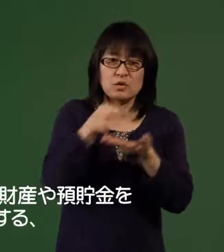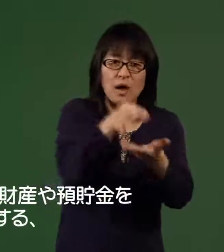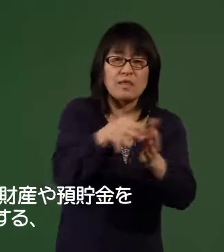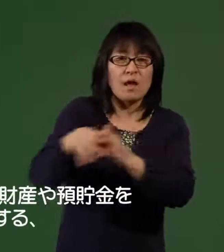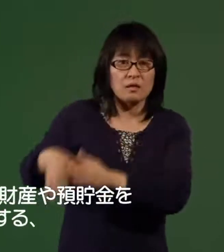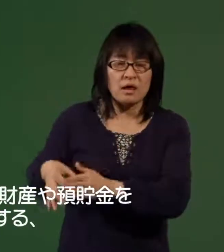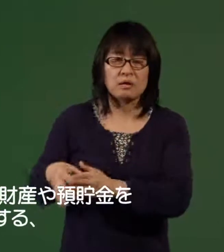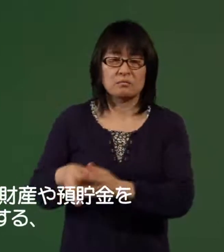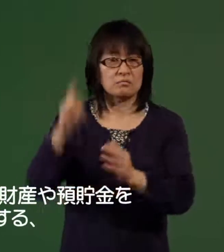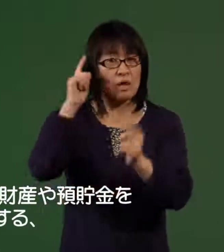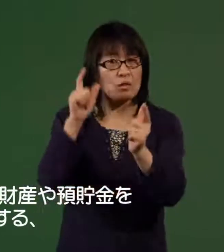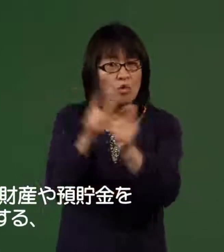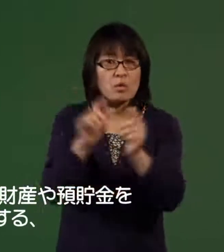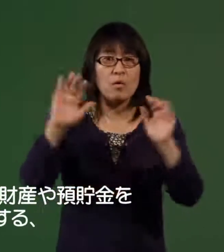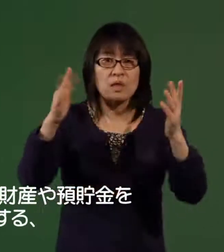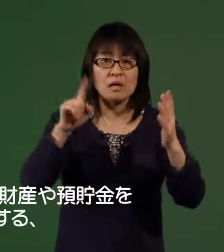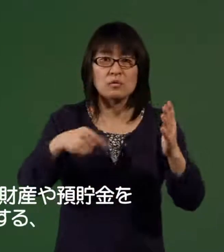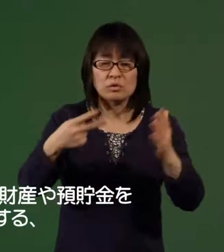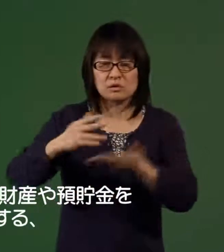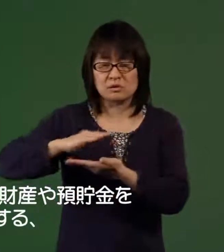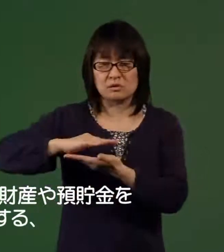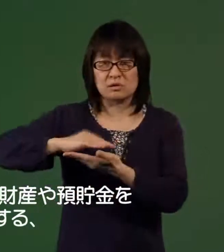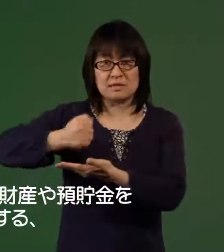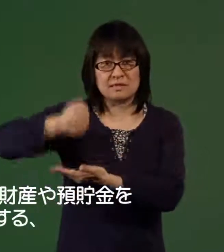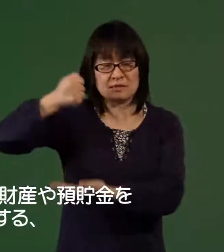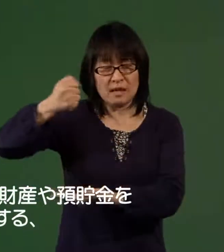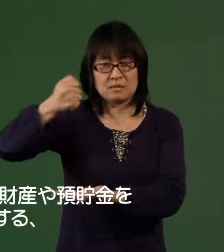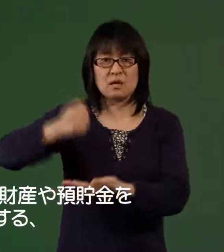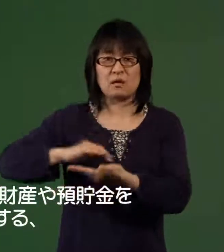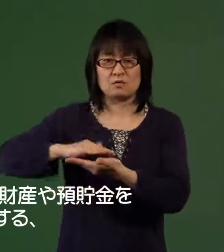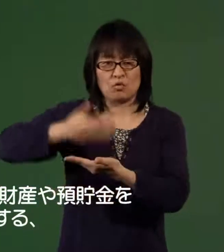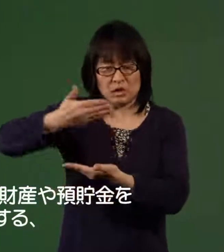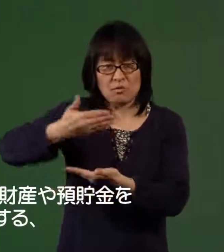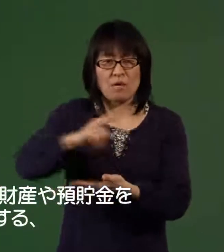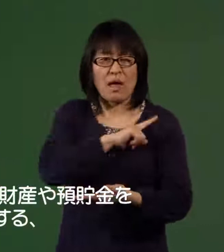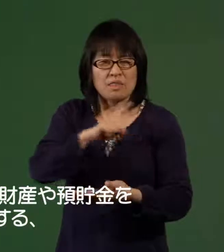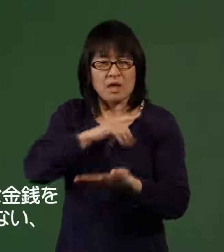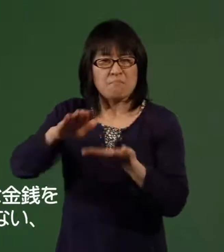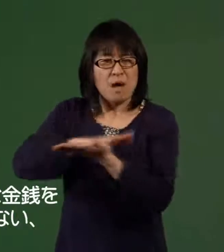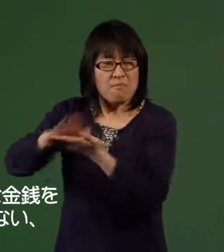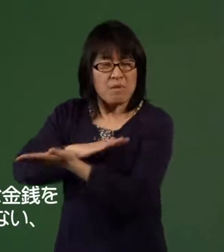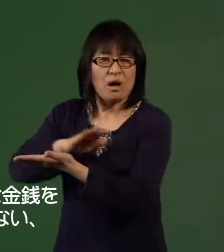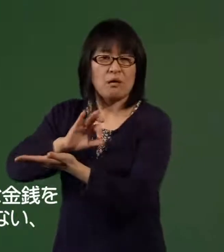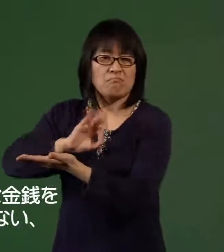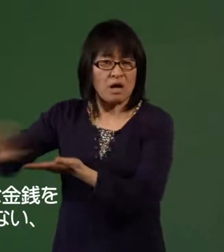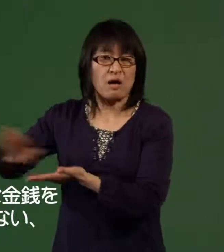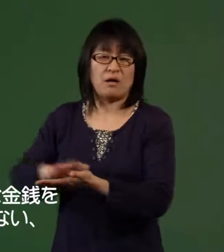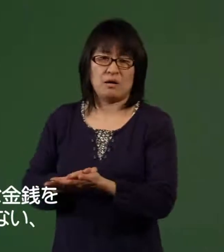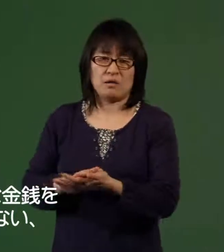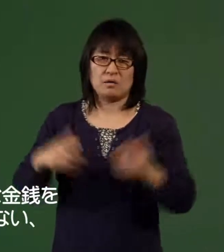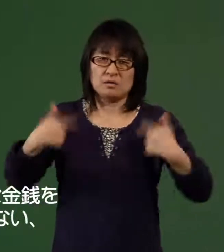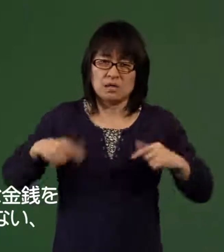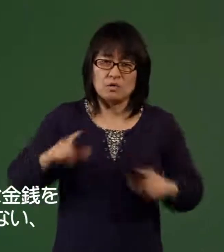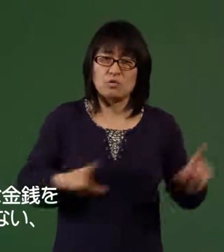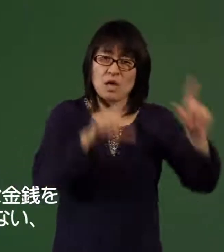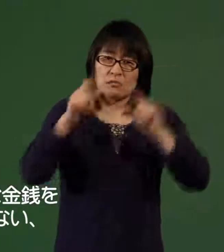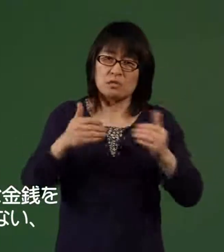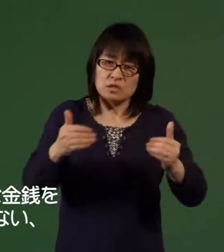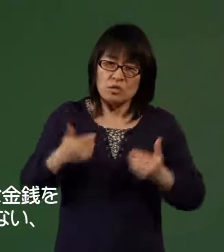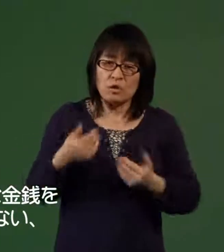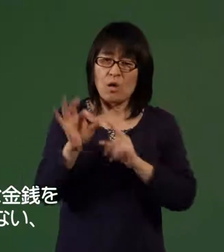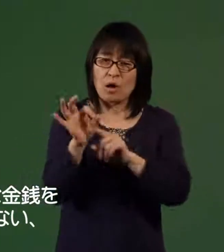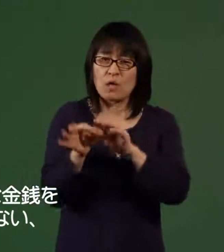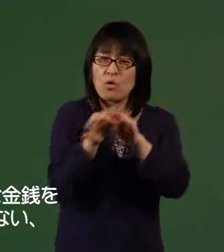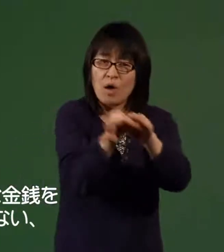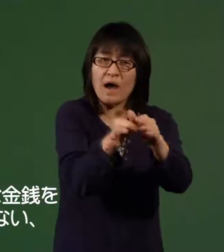本人の同意なしに財産や預貯金を勝手に処分運用する日常生活に必要な金銭を渡さない